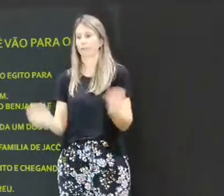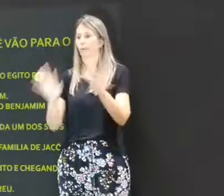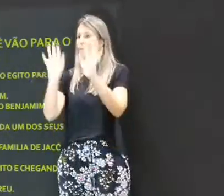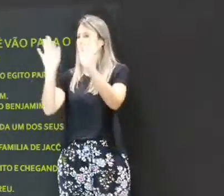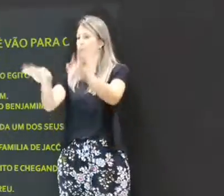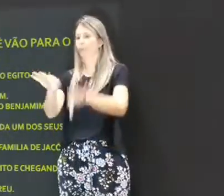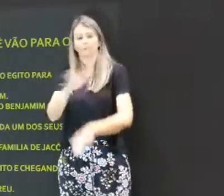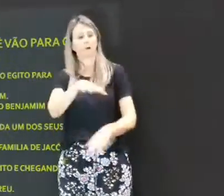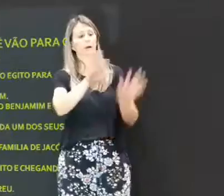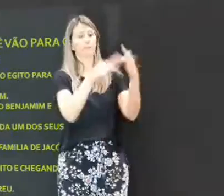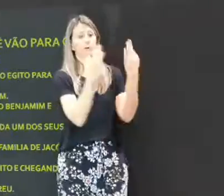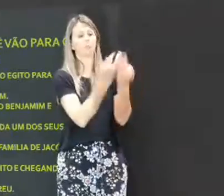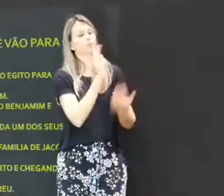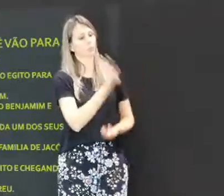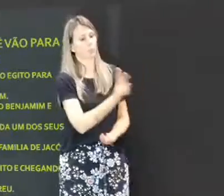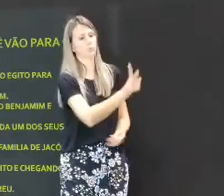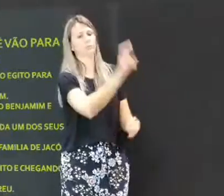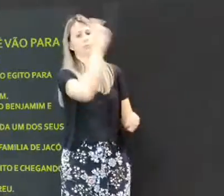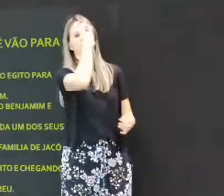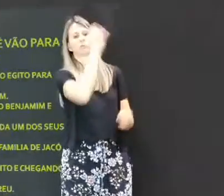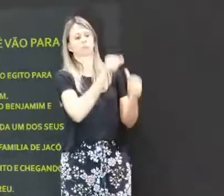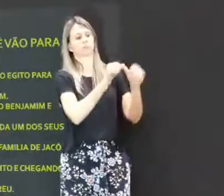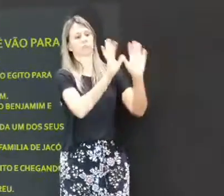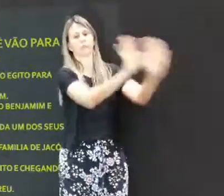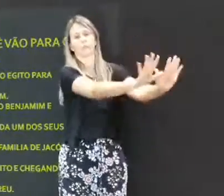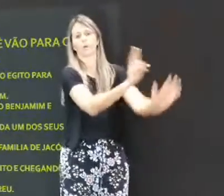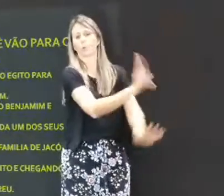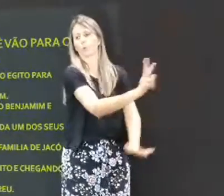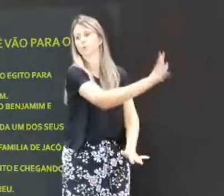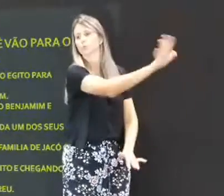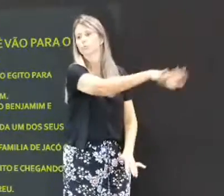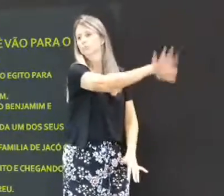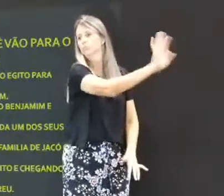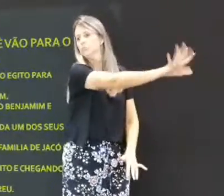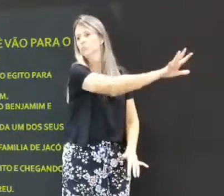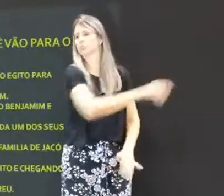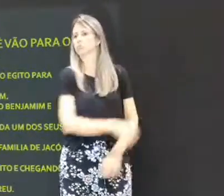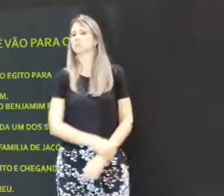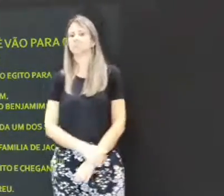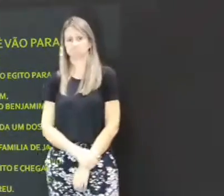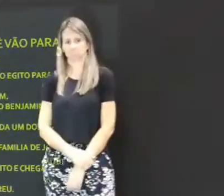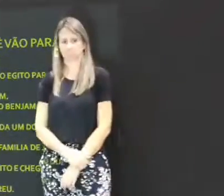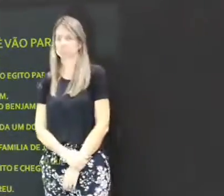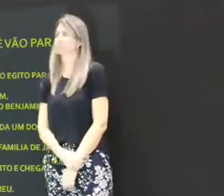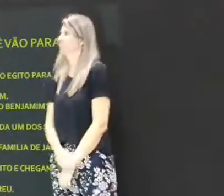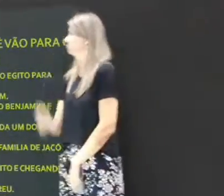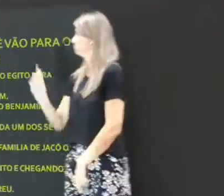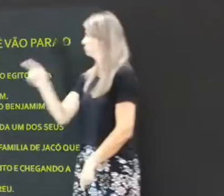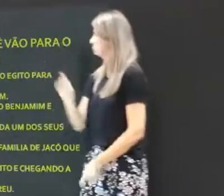Desculpa. Então, a família continuou no Egito, ficou lá durante muito tempo lá.